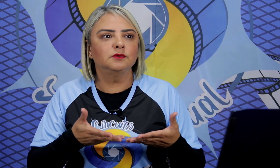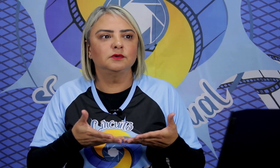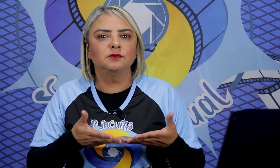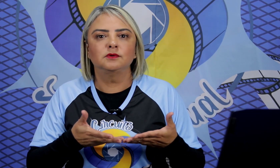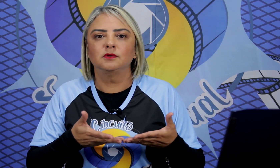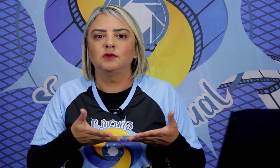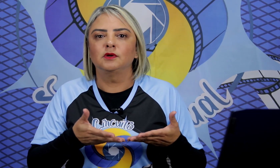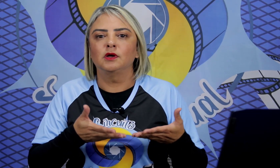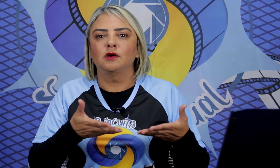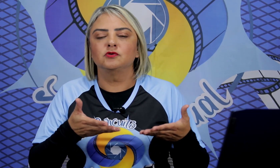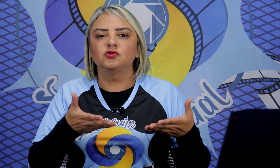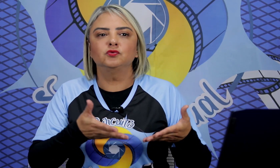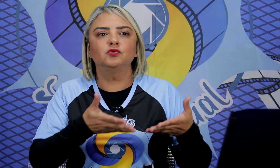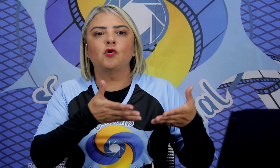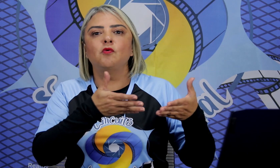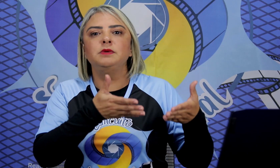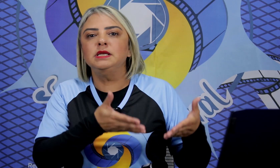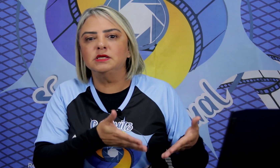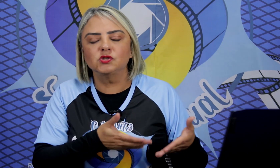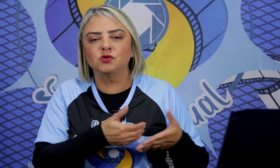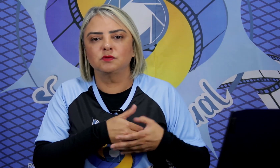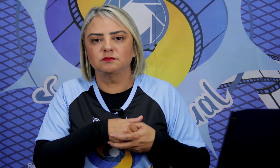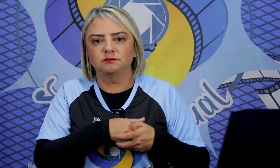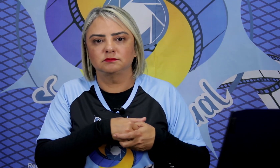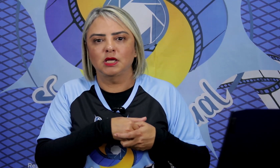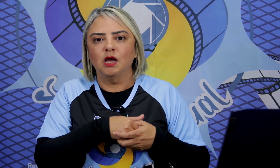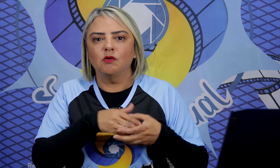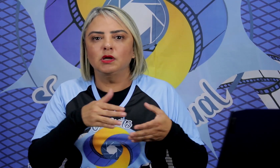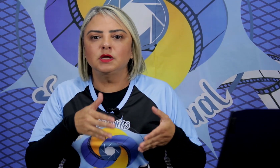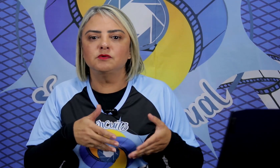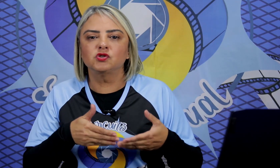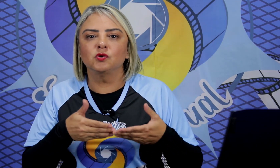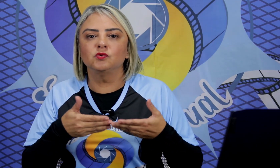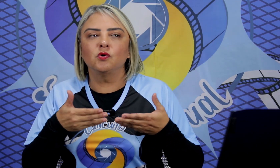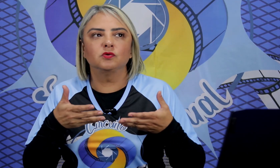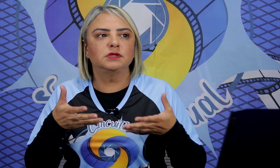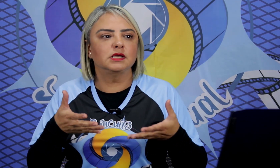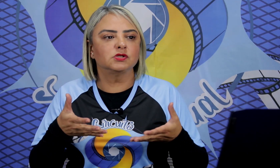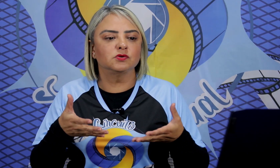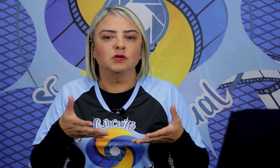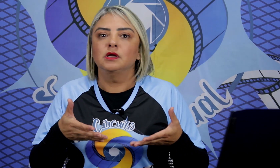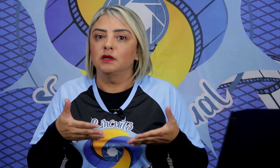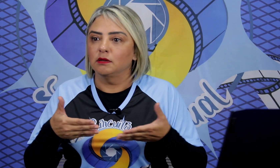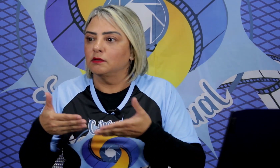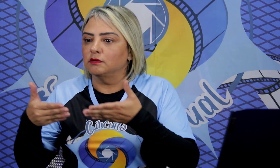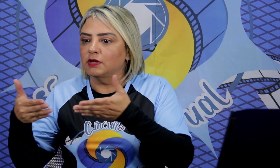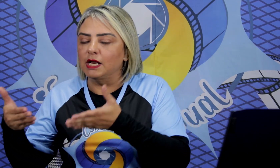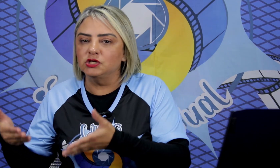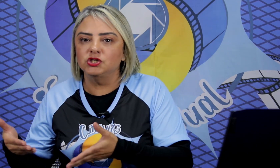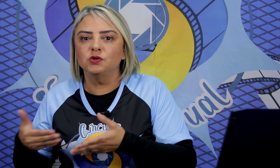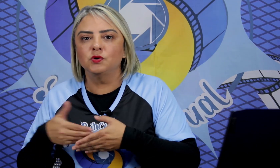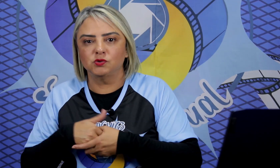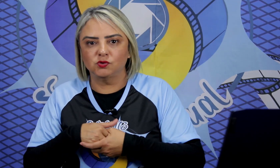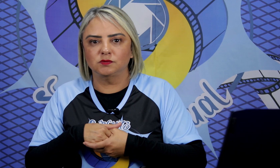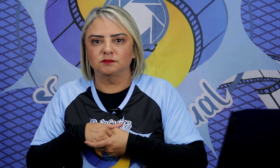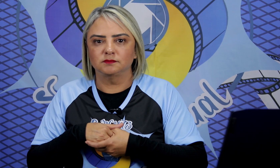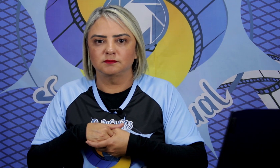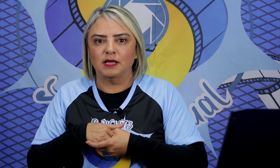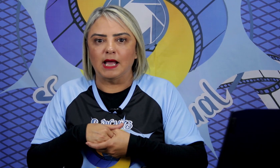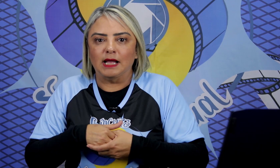trabalhando junto com o ministro, quando eu estou num contexto religioso. Até